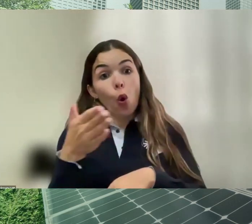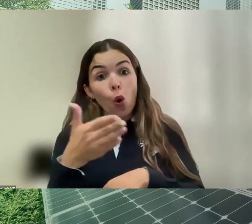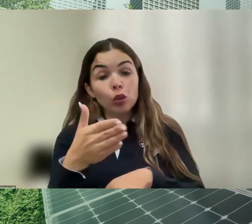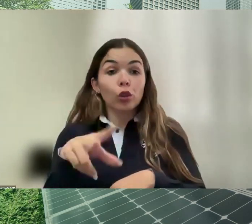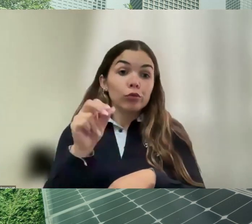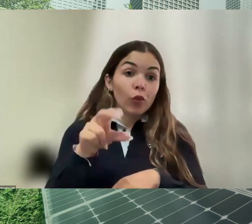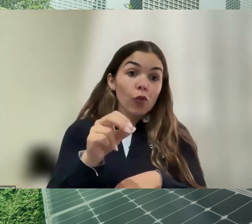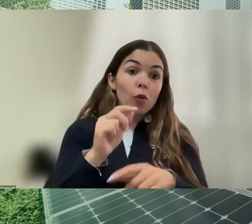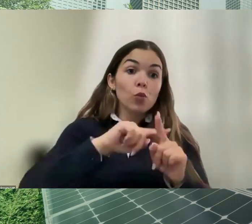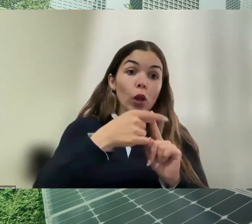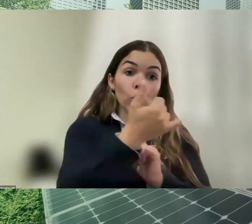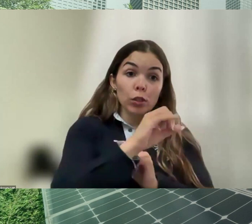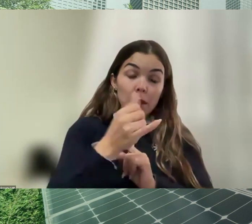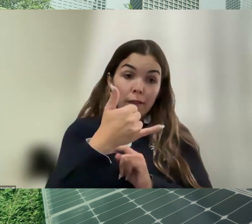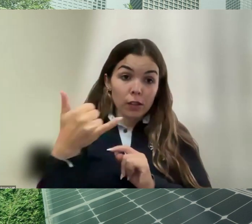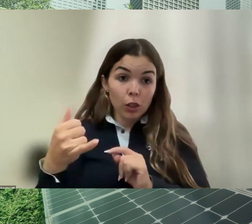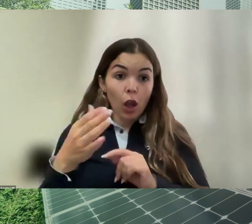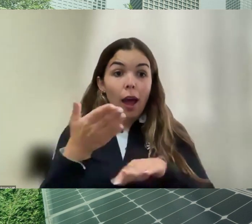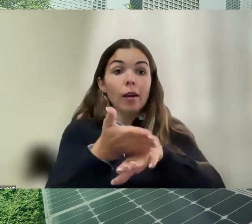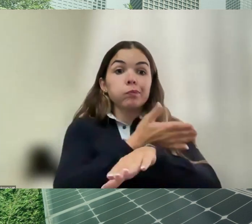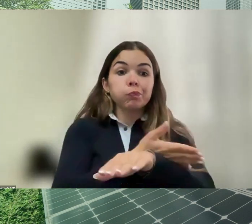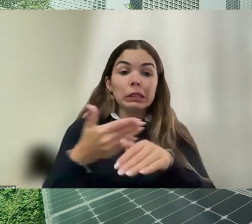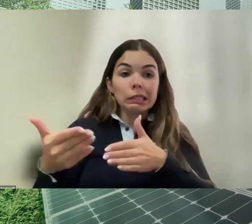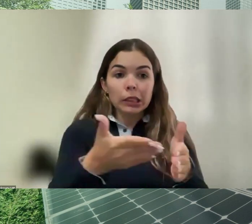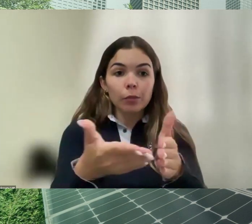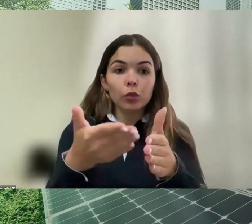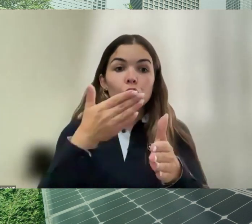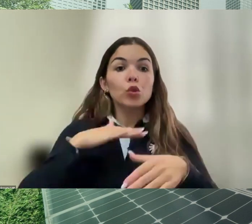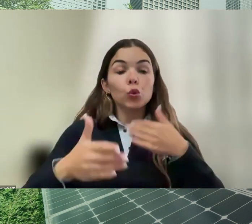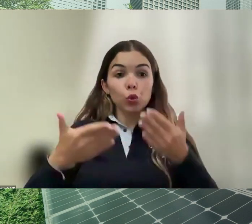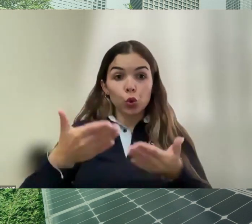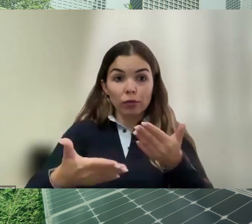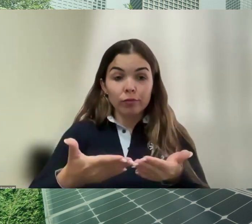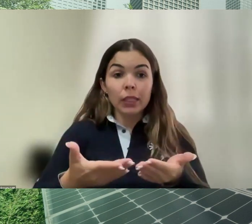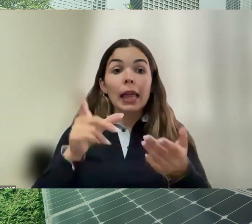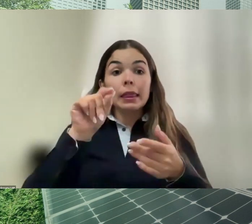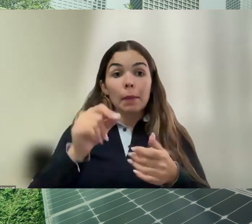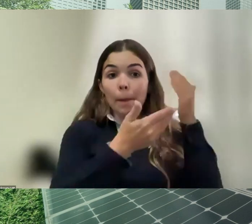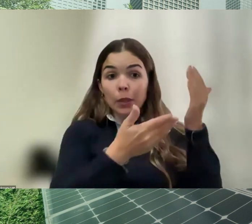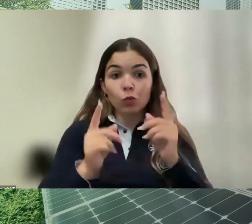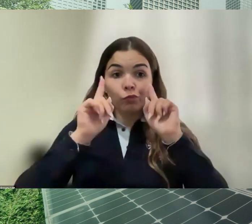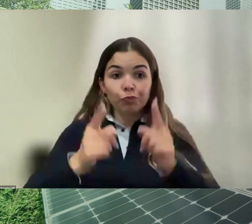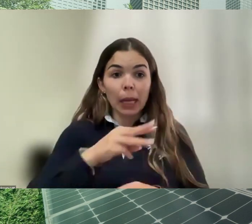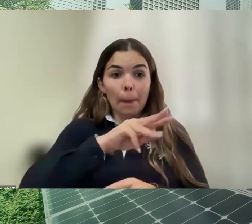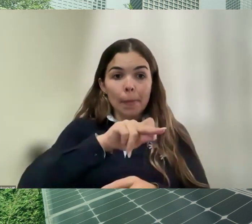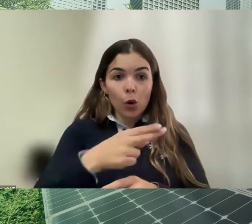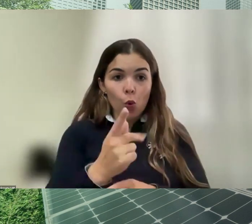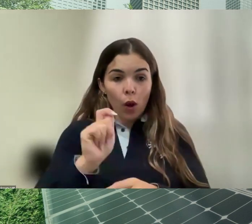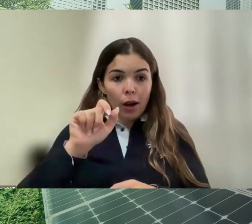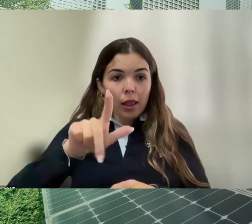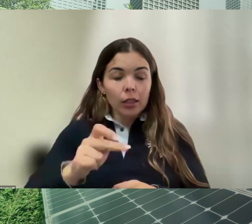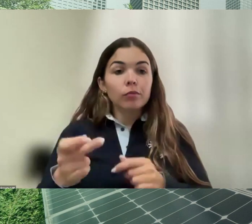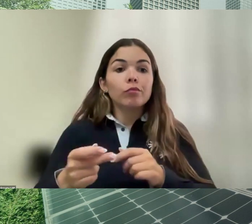foi subordinado ao tema Caminhos para a Sustentabilidade e também, como foi apresentado no início pela Manuela, o Percurso Integrado